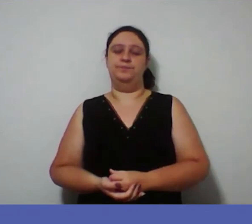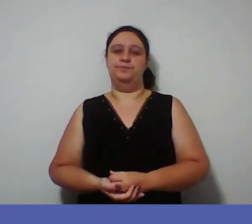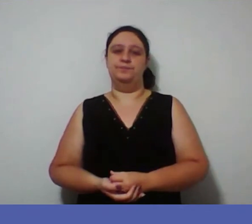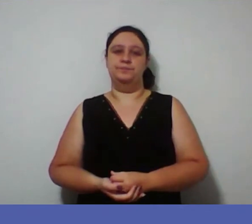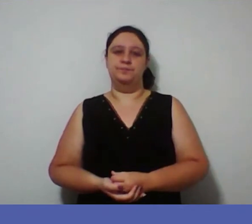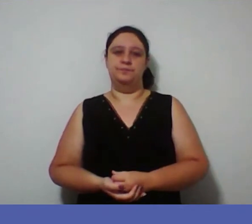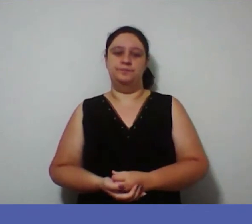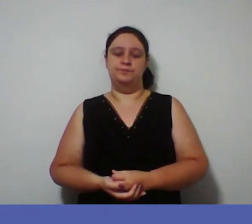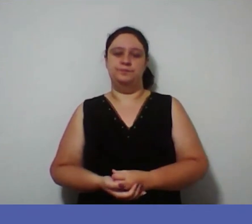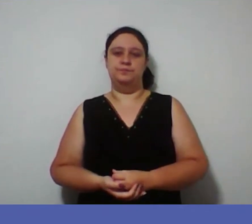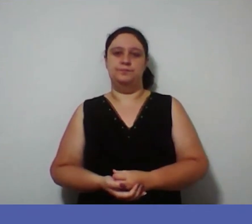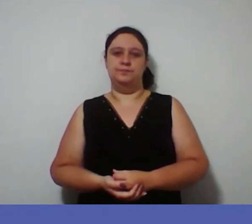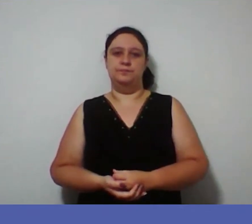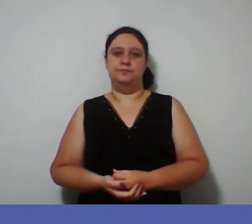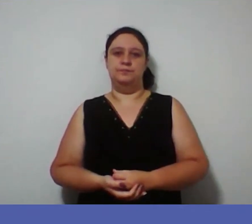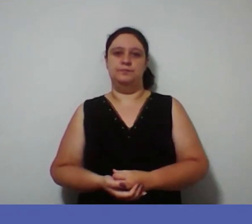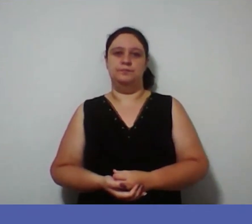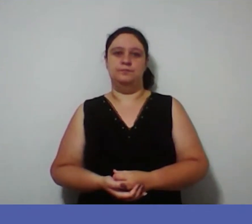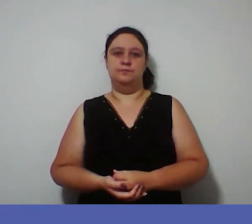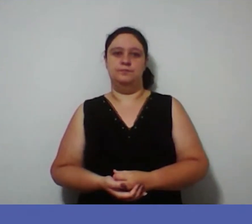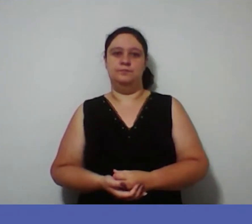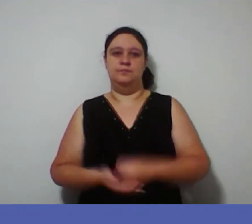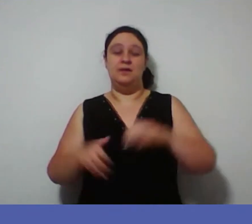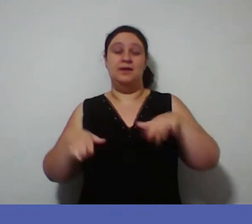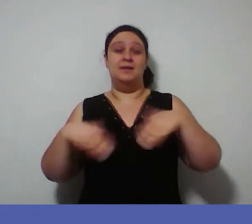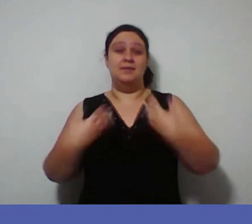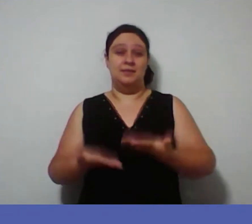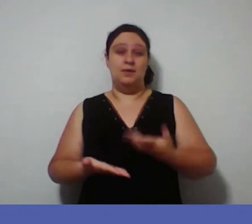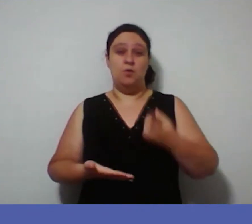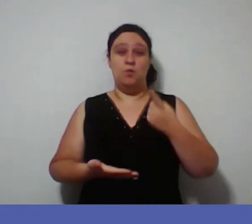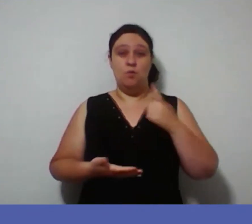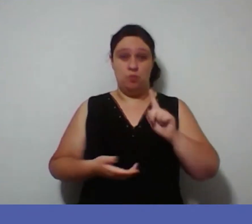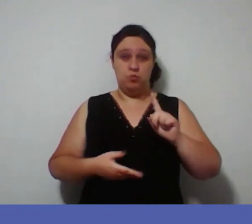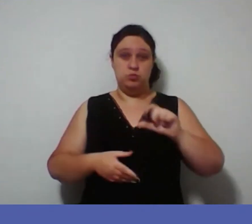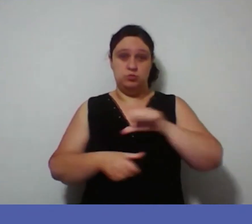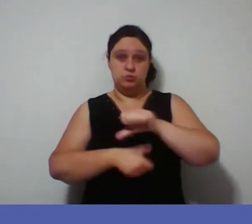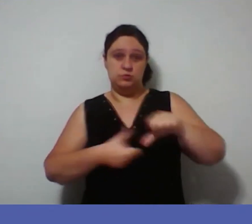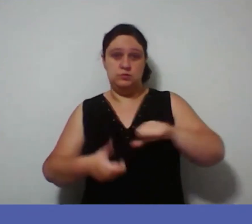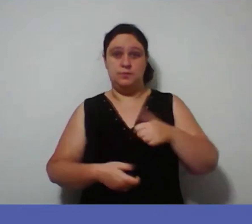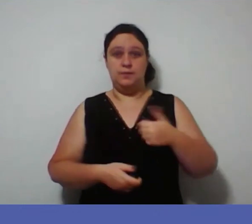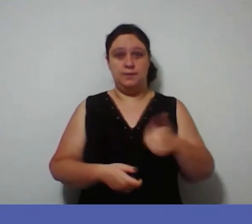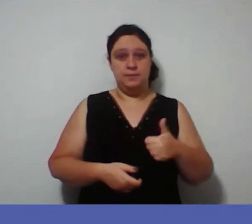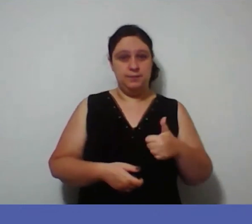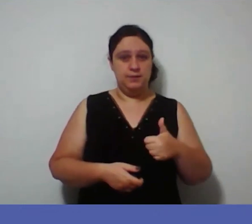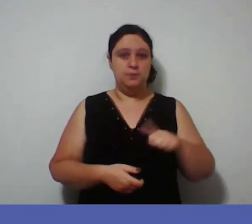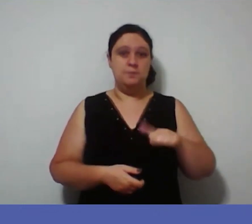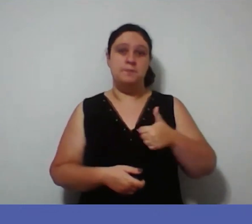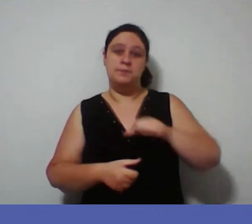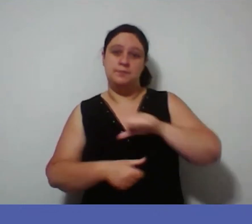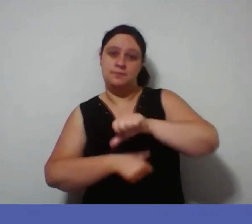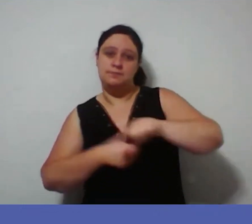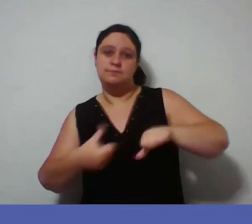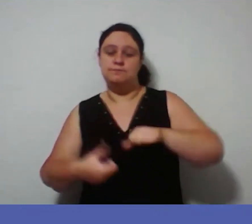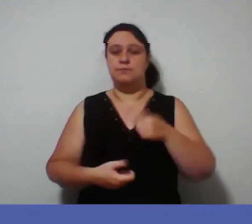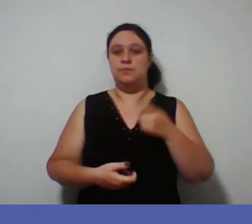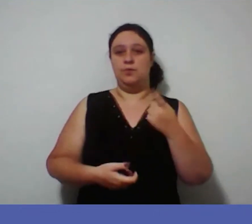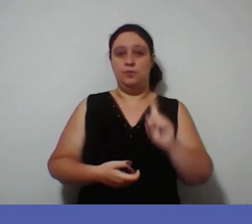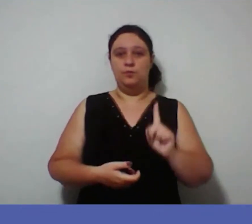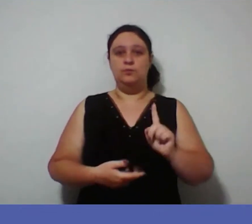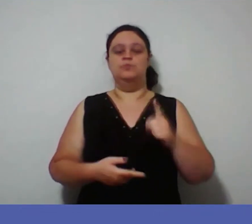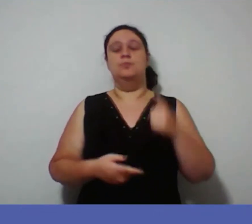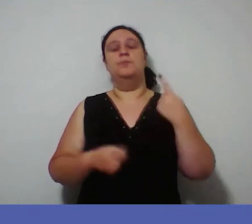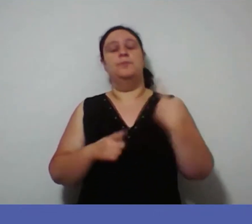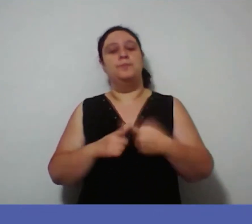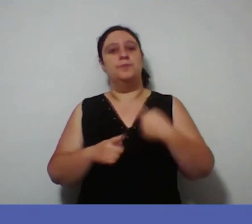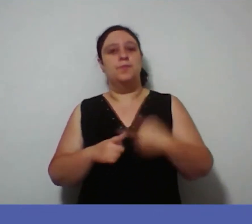Portanto, os últimos serão primeiros e os primeiros serão últimos, pois muitos